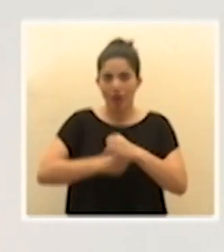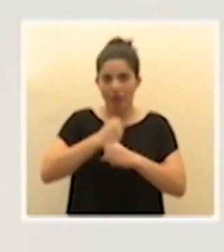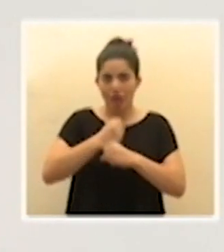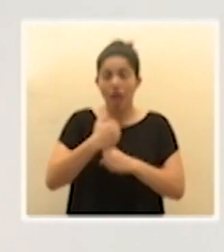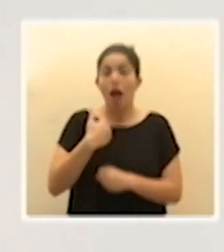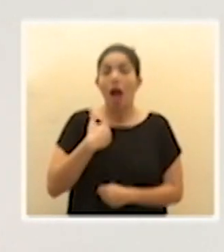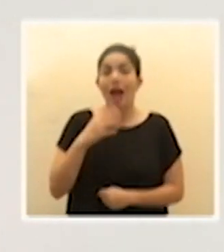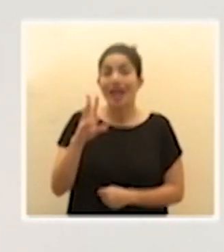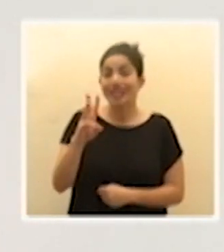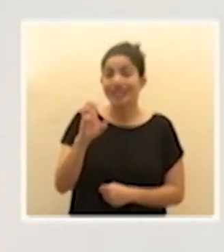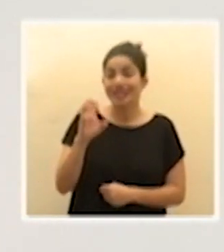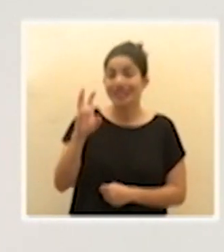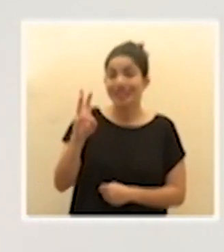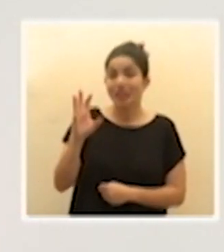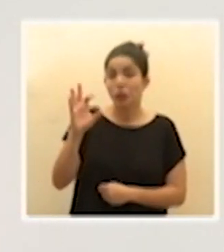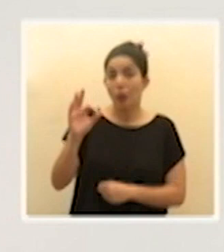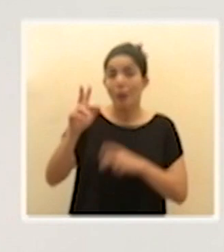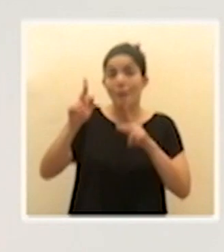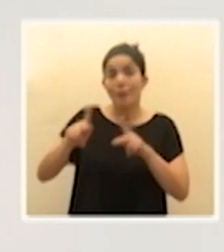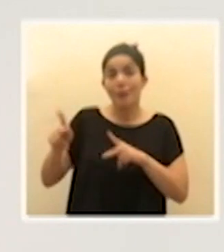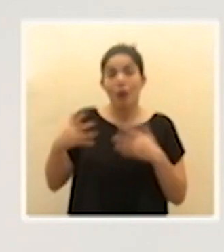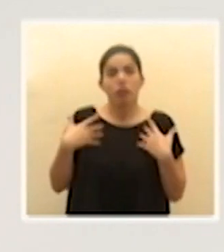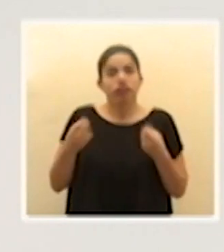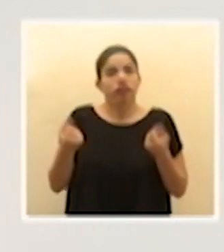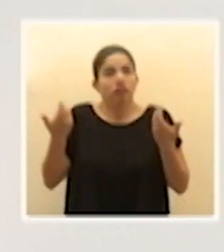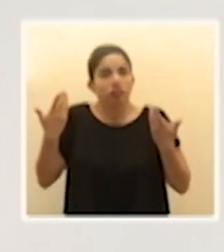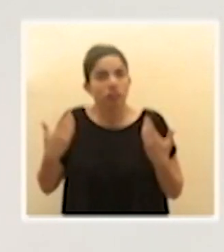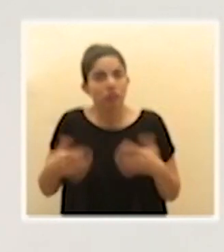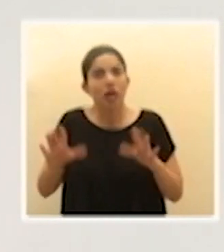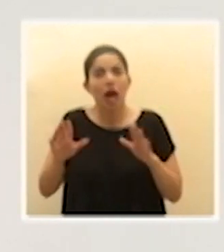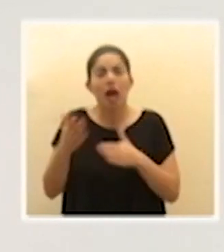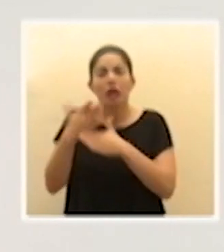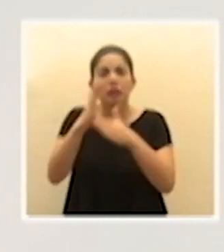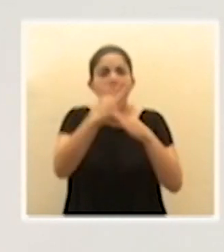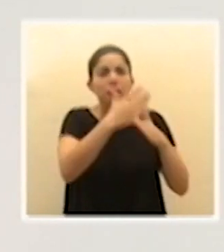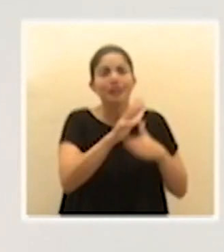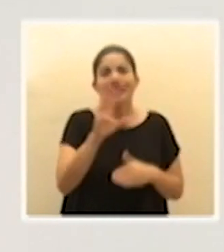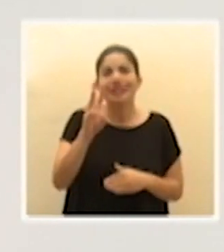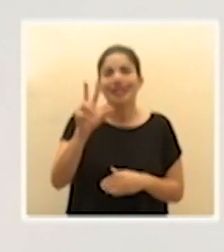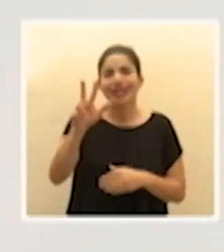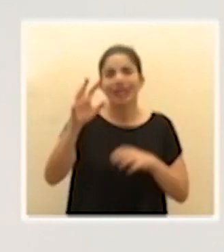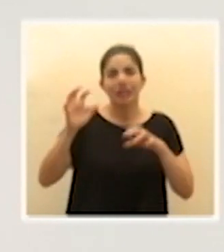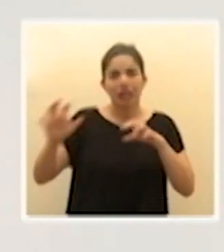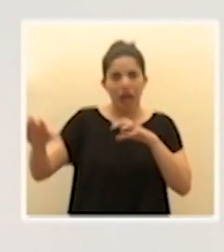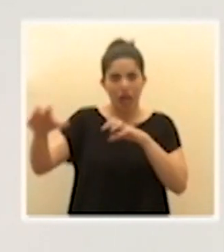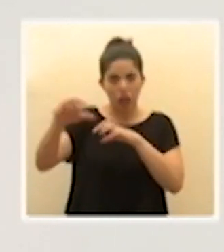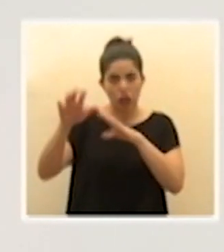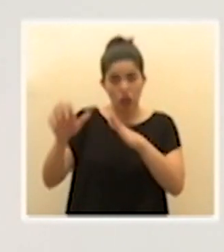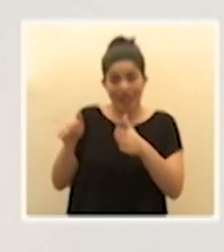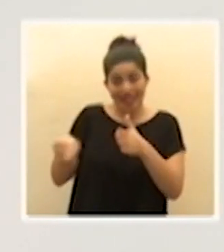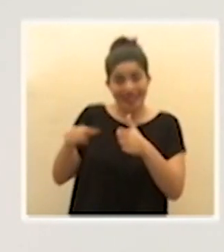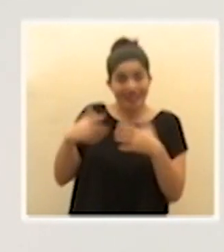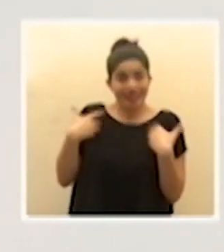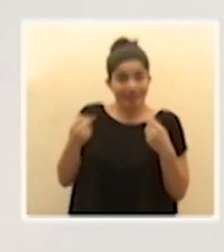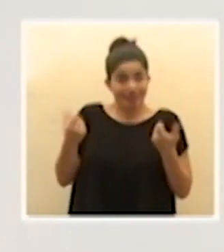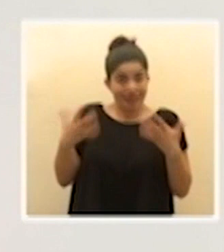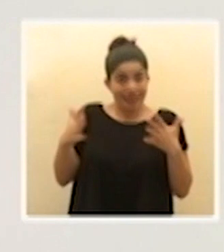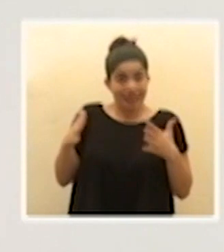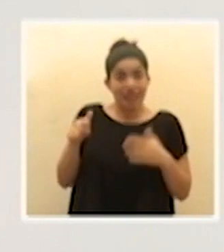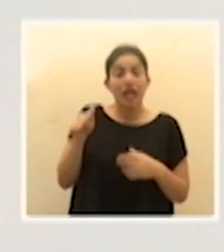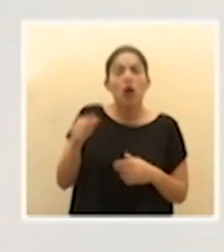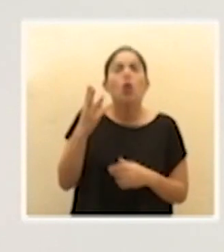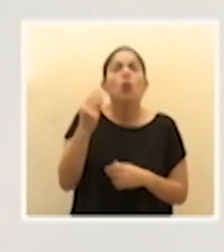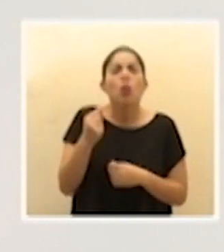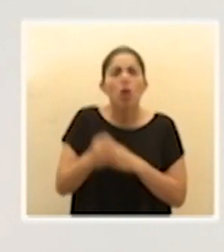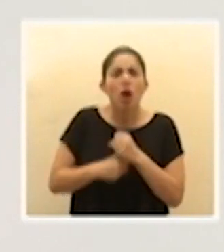registran 669 personas que ya se han recuperado, están distribuidos en 63 cantones. Esos casos recuperados van desde